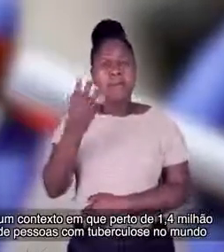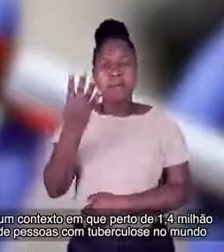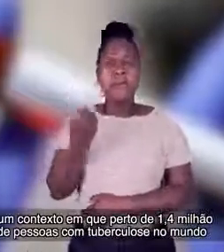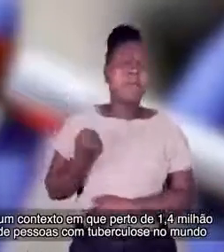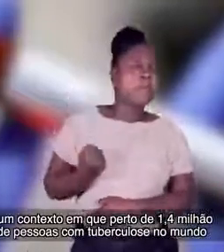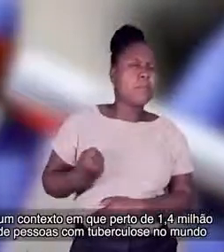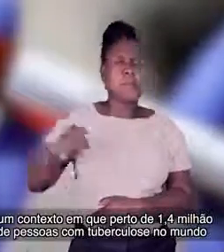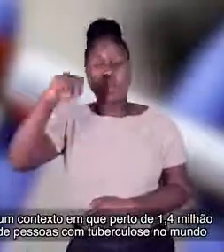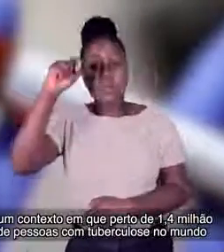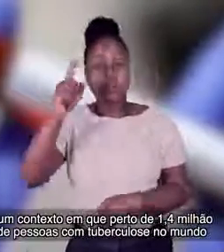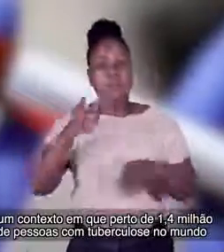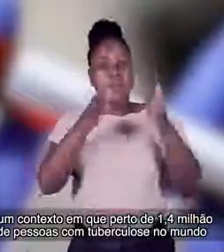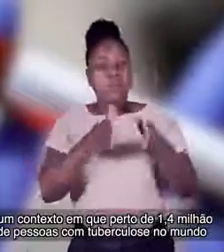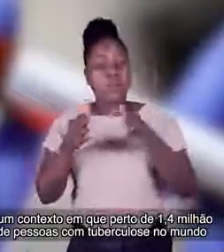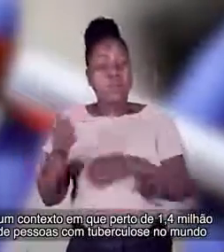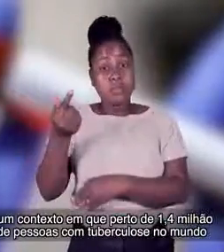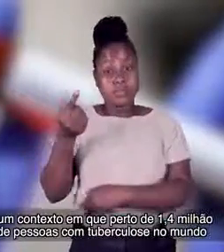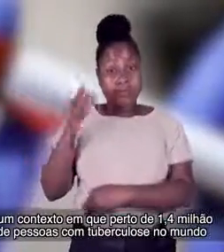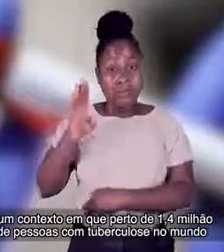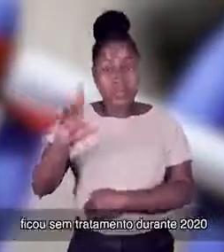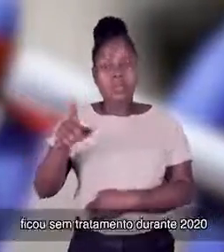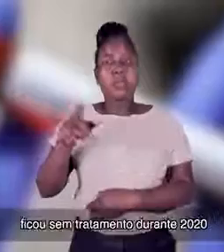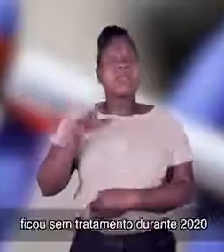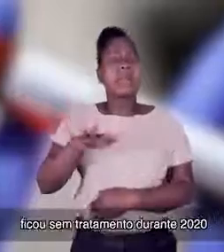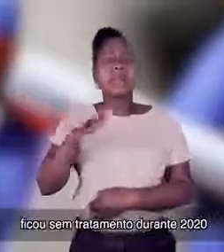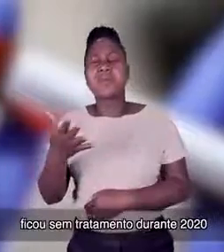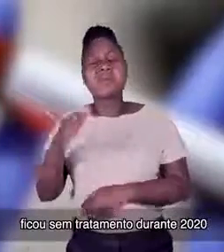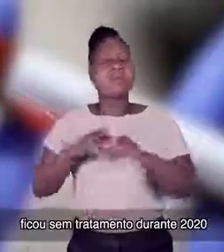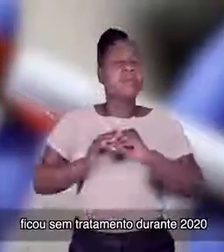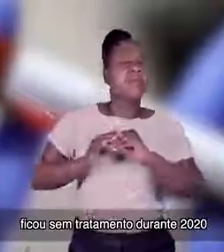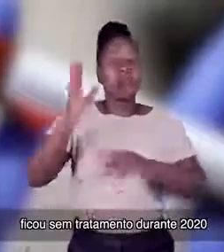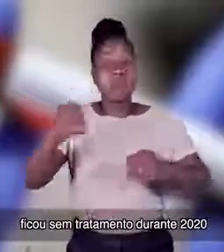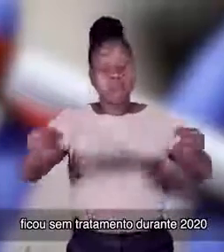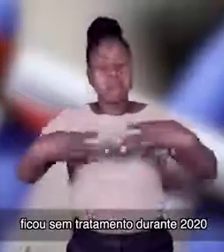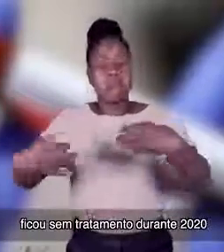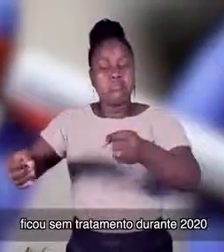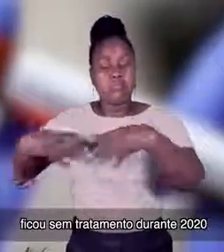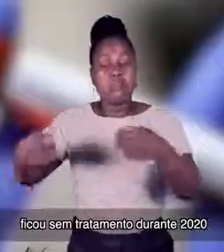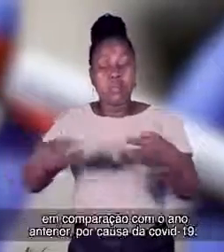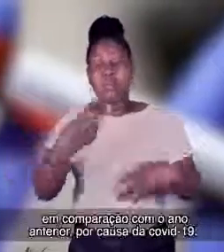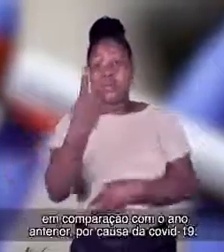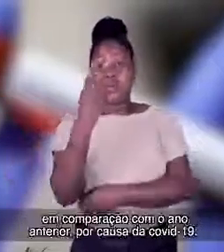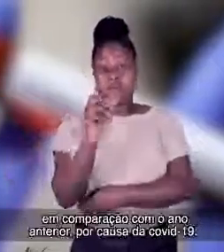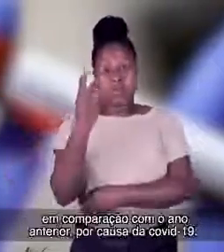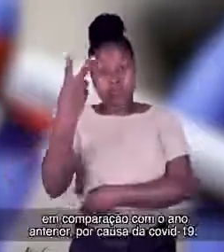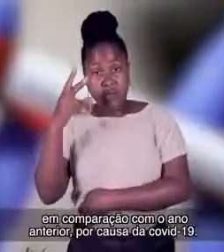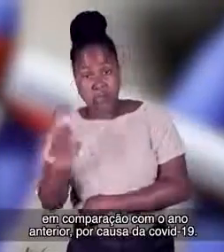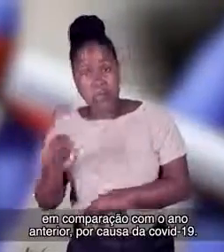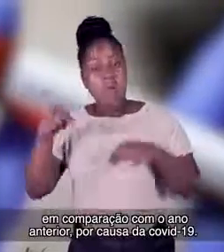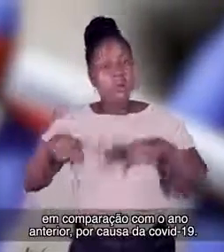1,4 milhão de pessoas com tuberculose no mundo ficaram sem tratamento durante 2020, em comparação com o ano anterior por